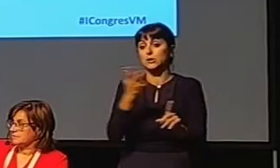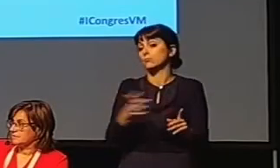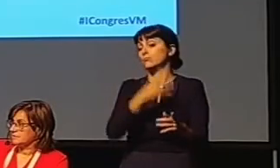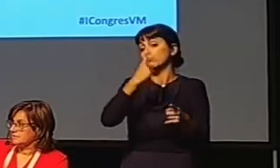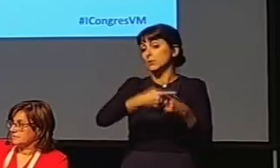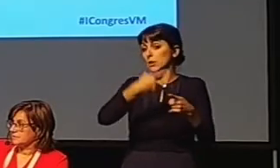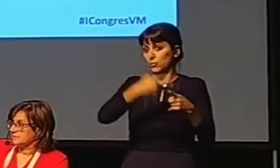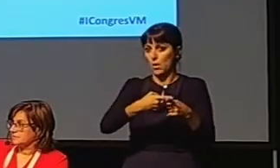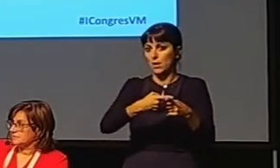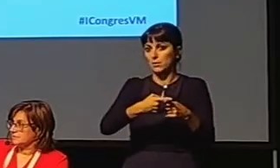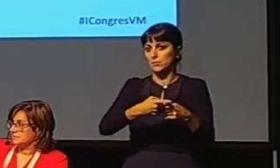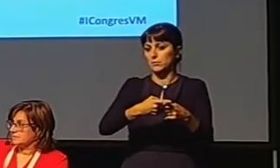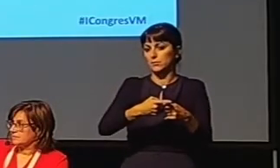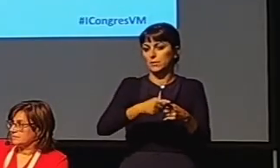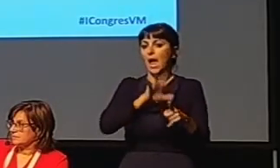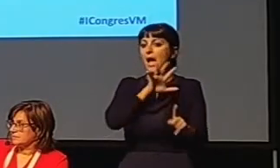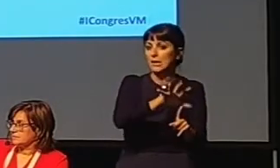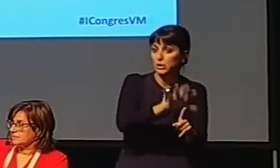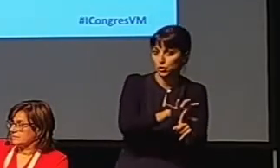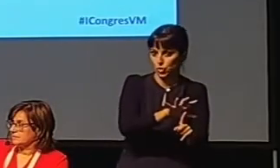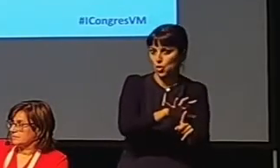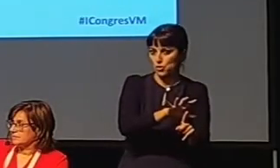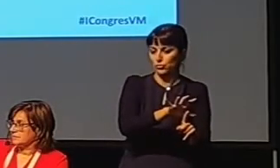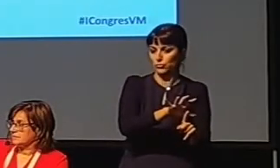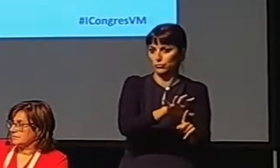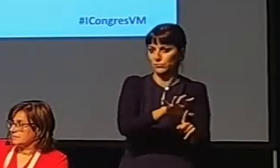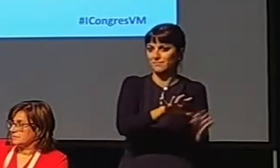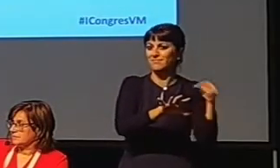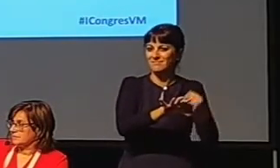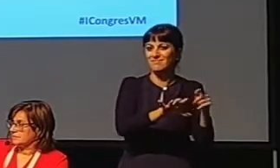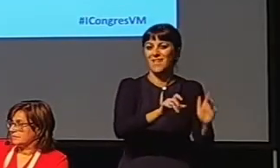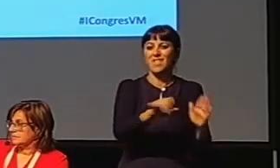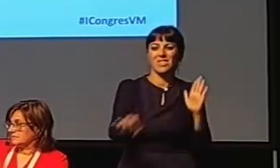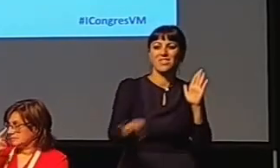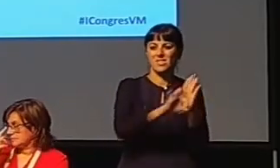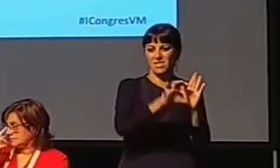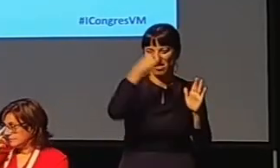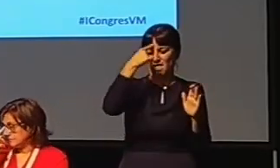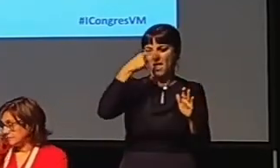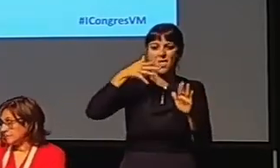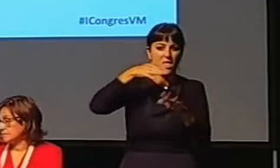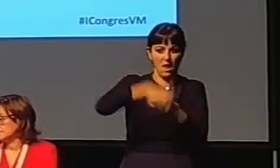les agressions sexuals, no les violències sexuals, generen un trauma, no?